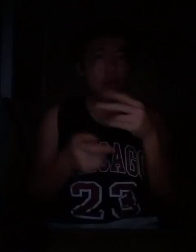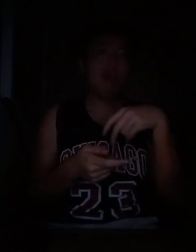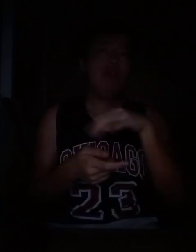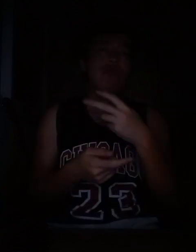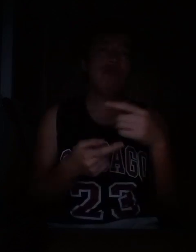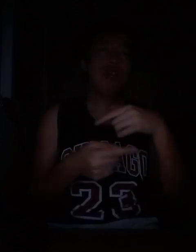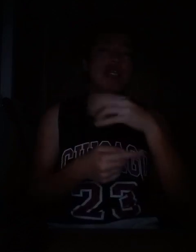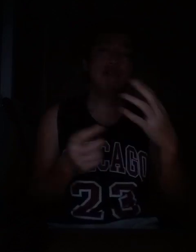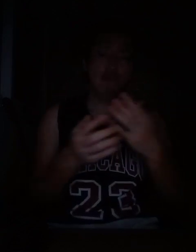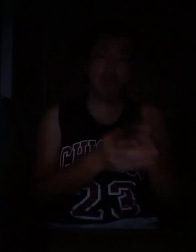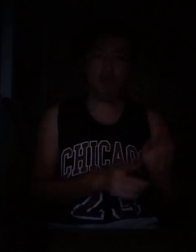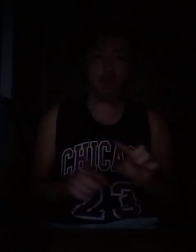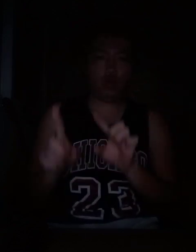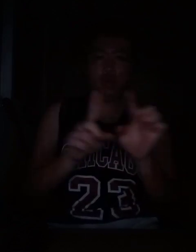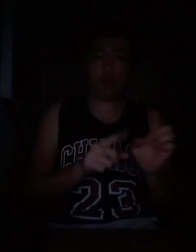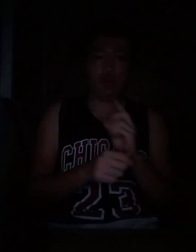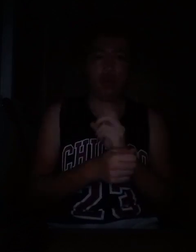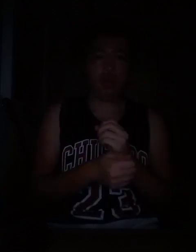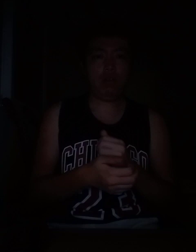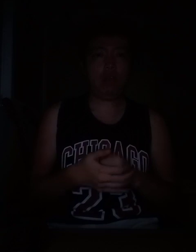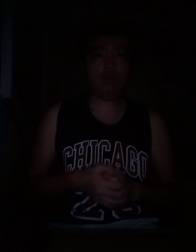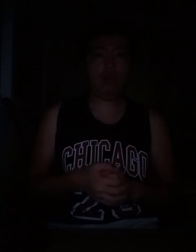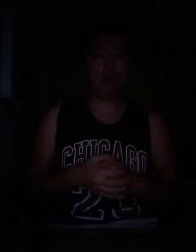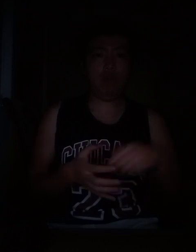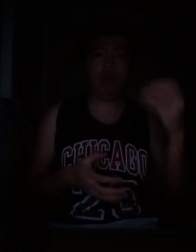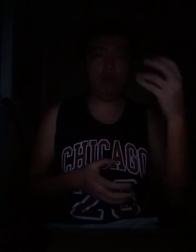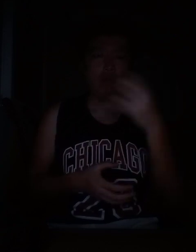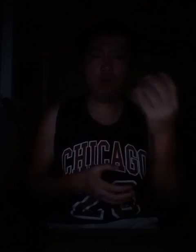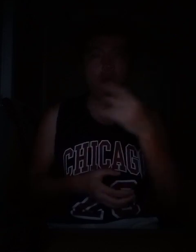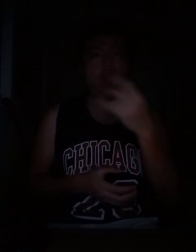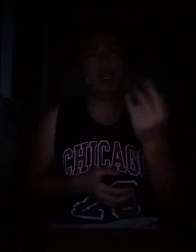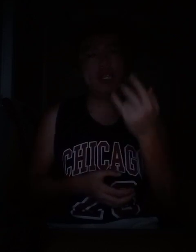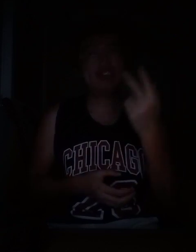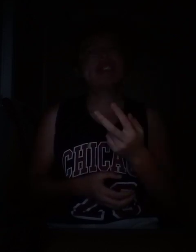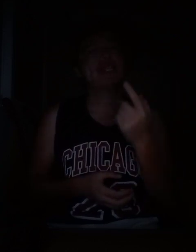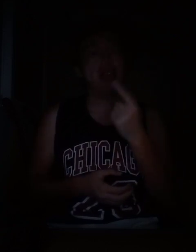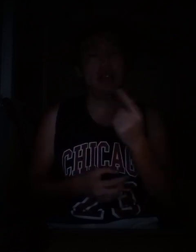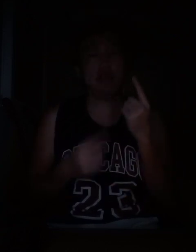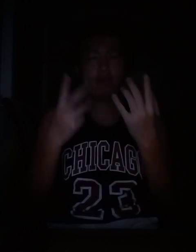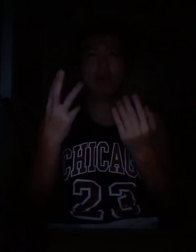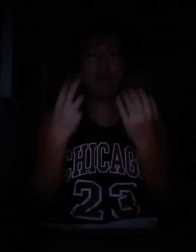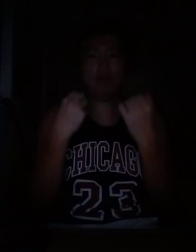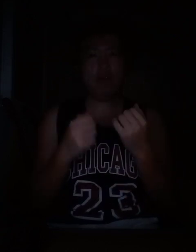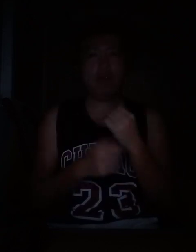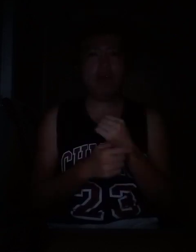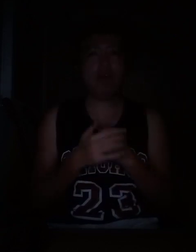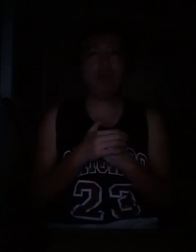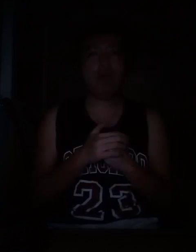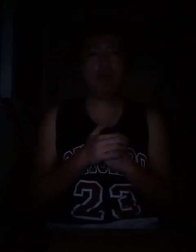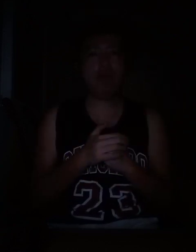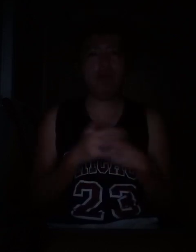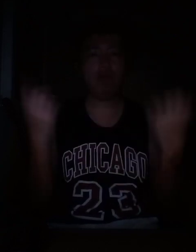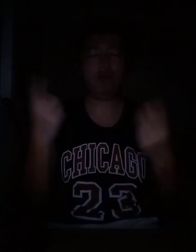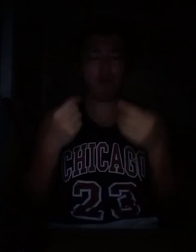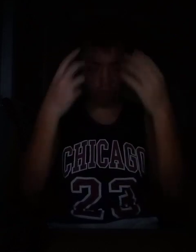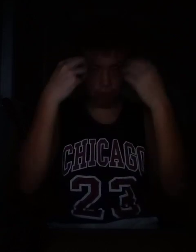국산 신품종으로 혈당 강화 성분인 AGI가 많이 함유돼 당뇨와 고지혈증